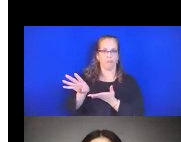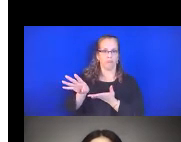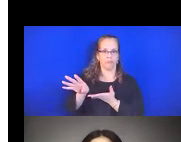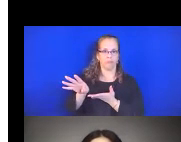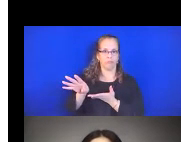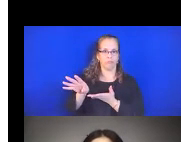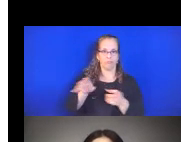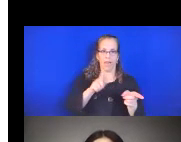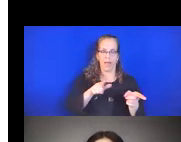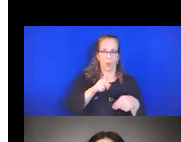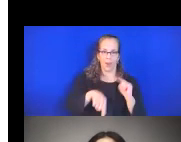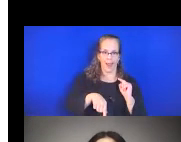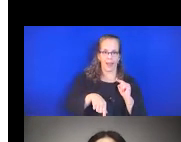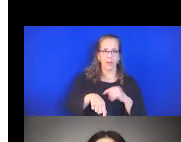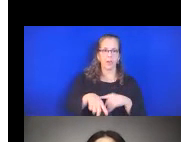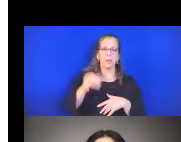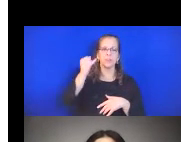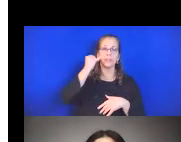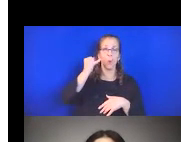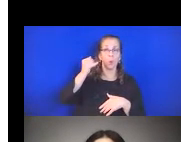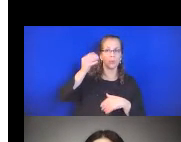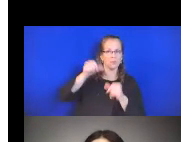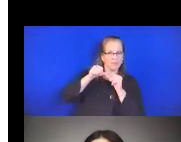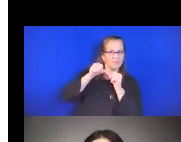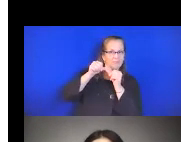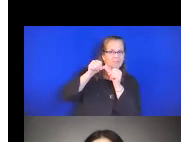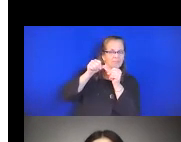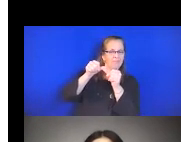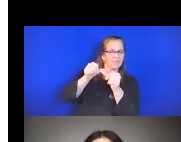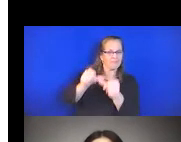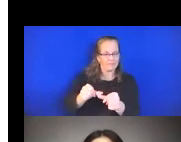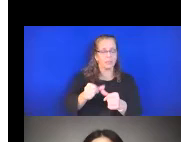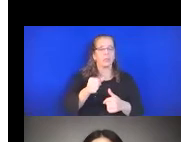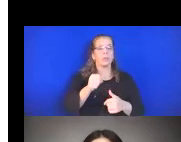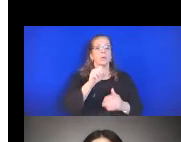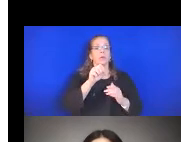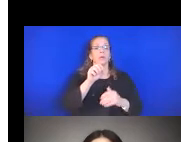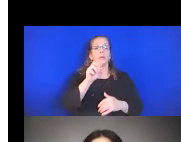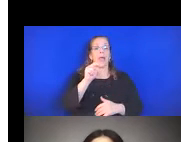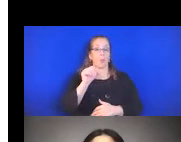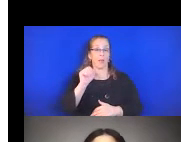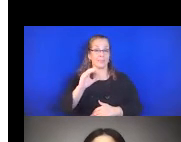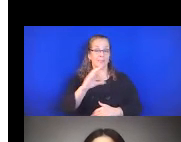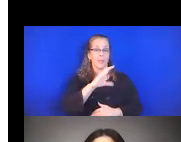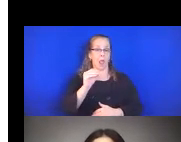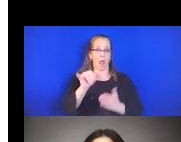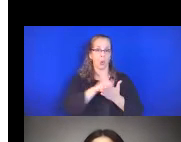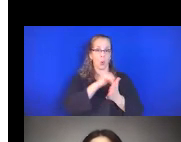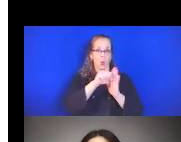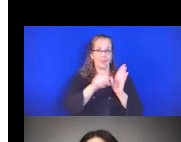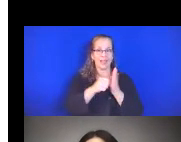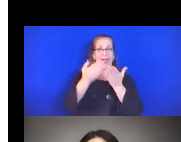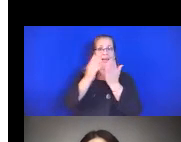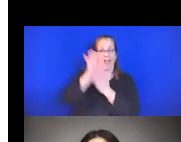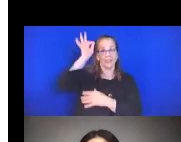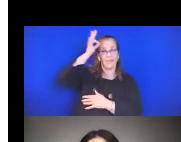房东去锁门的话呢，那个锁门的这个动作永远是错的。所